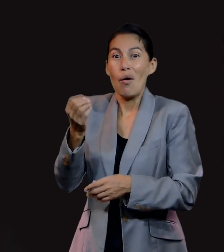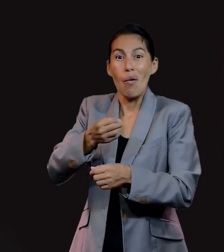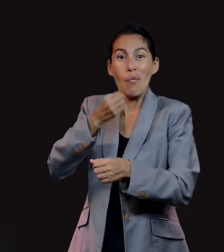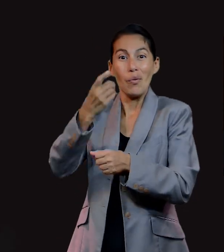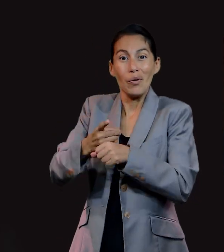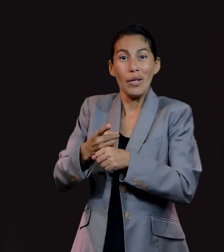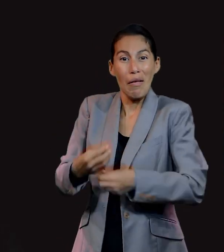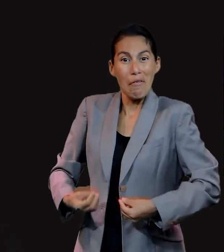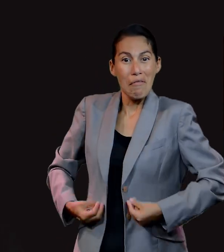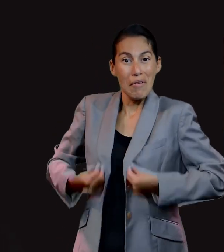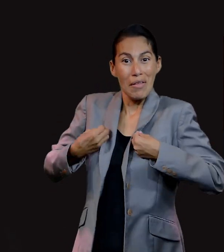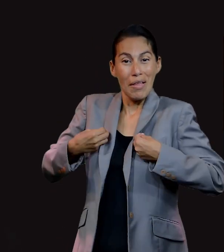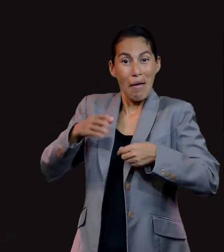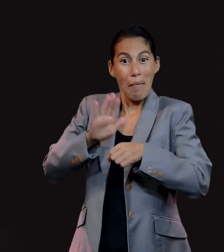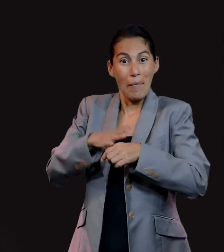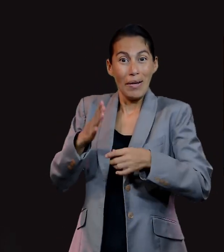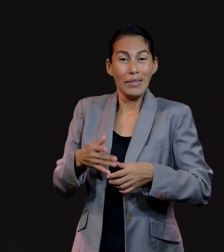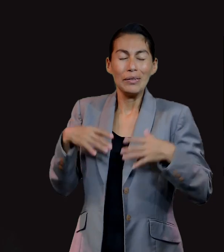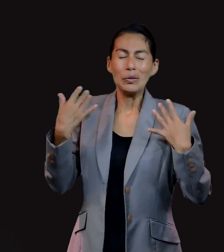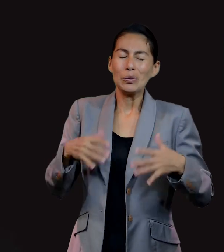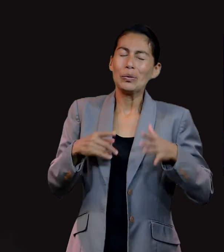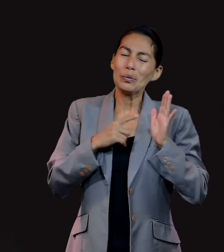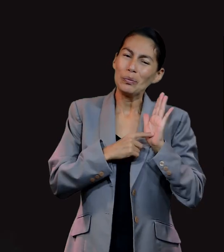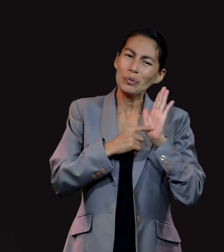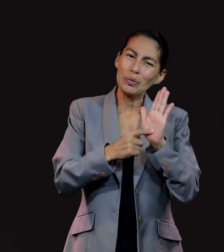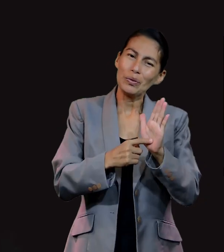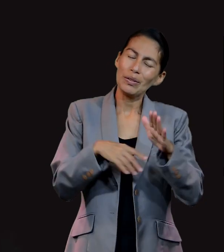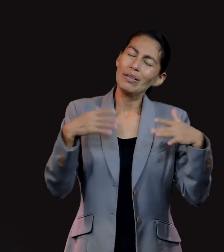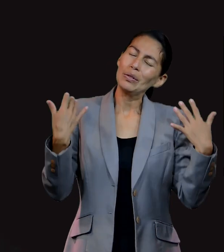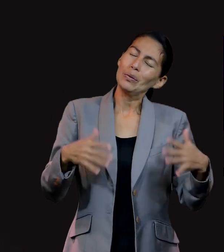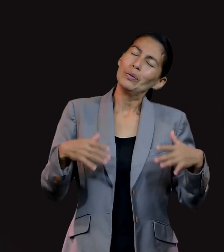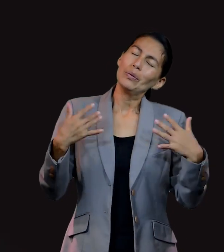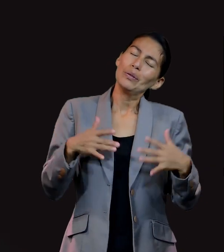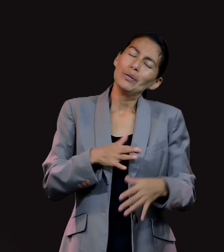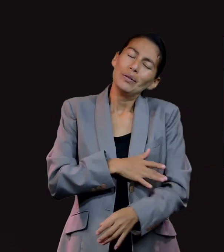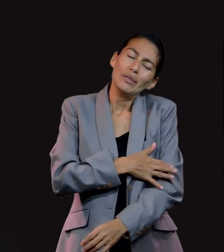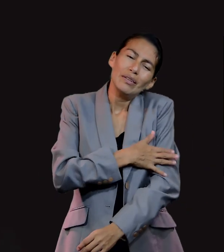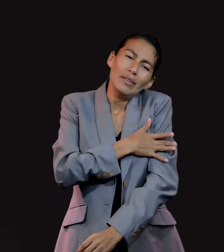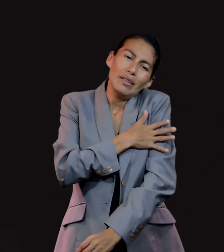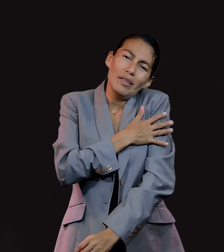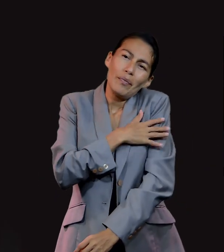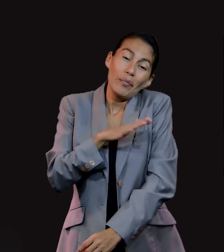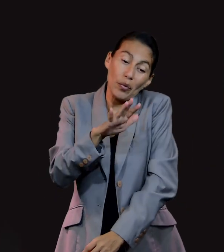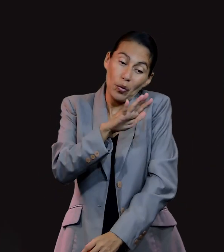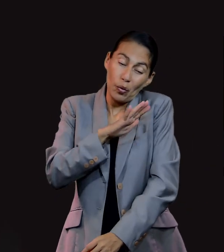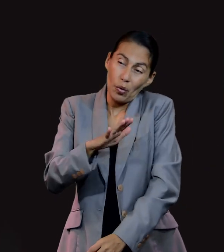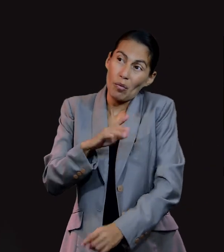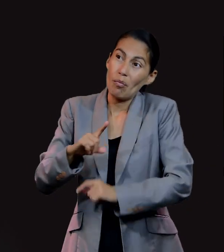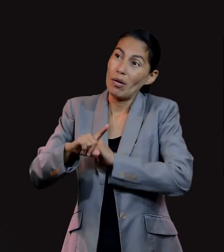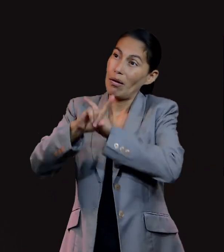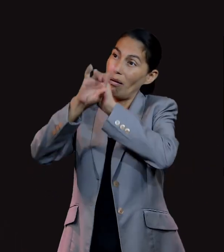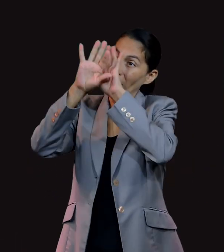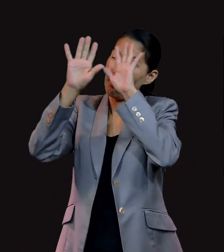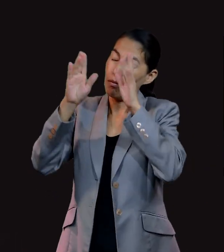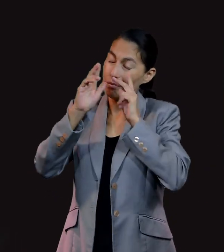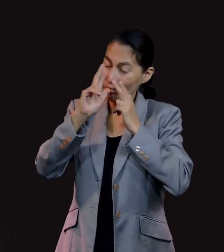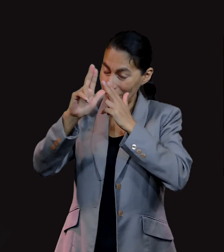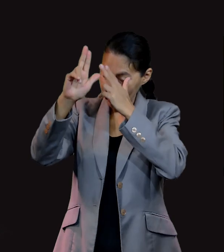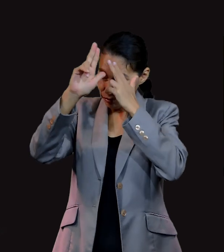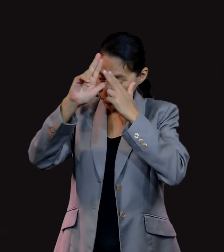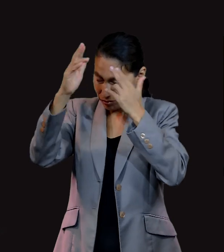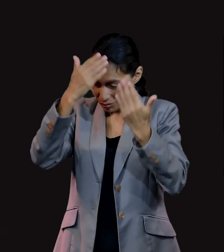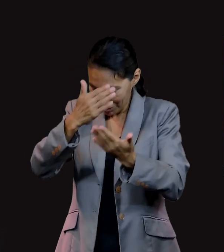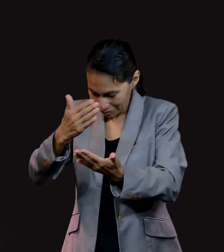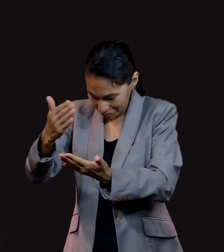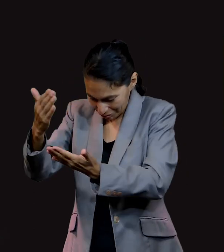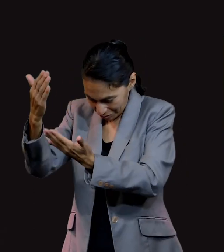de darme un día más de vida un tiempo más de vida y se manifestó a través de esto así es que esto es